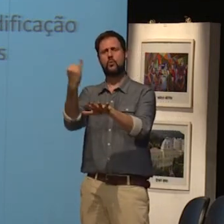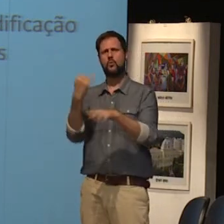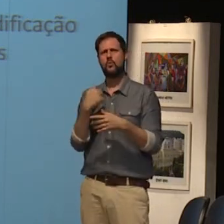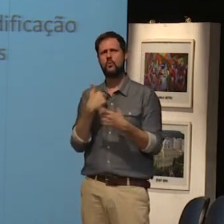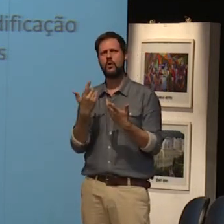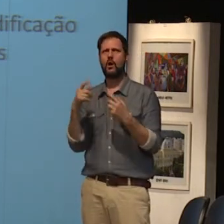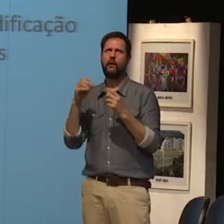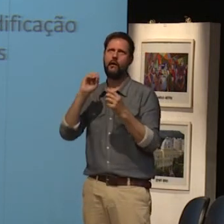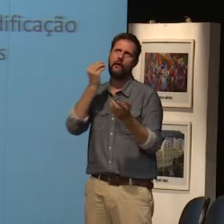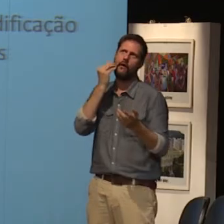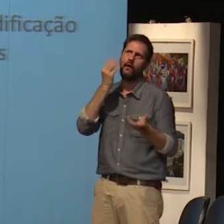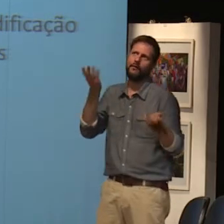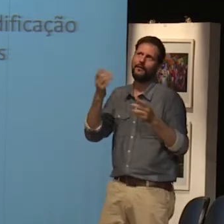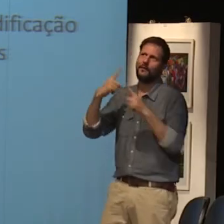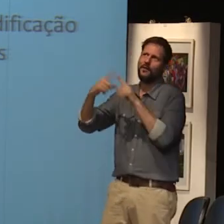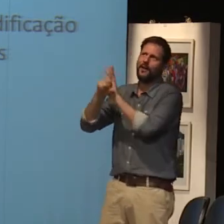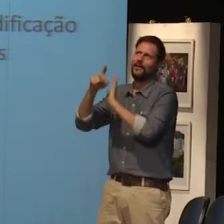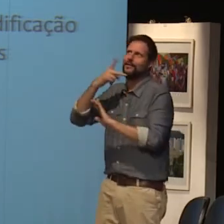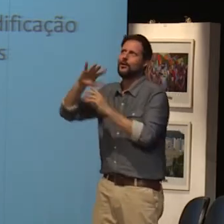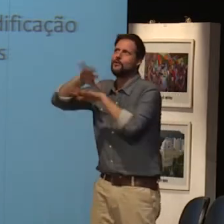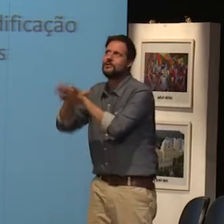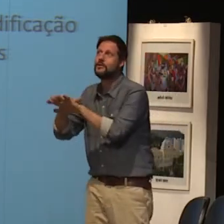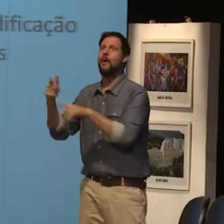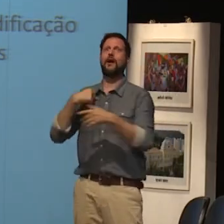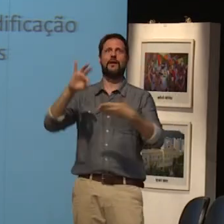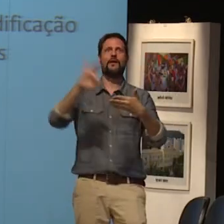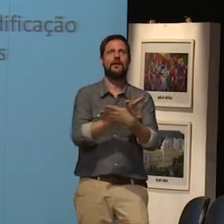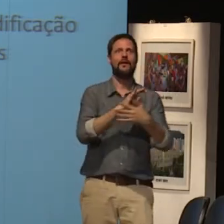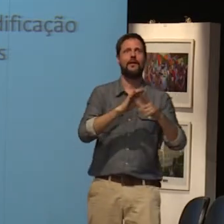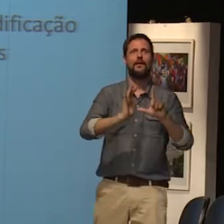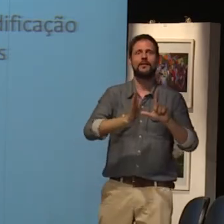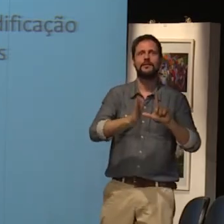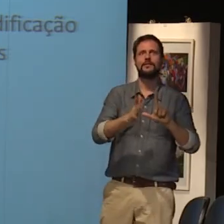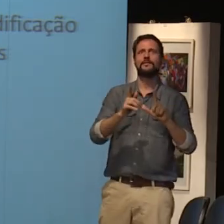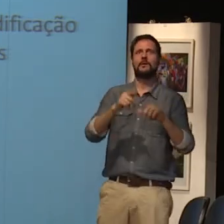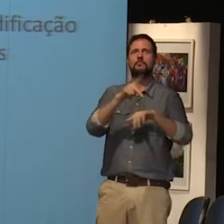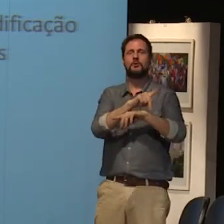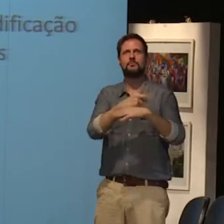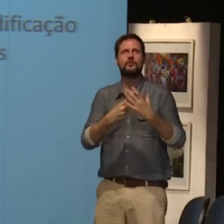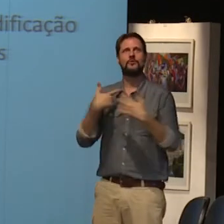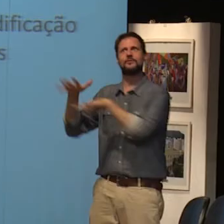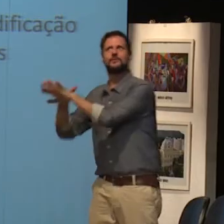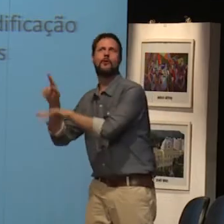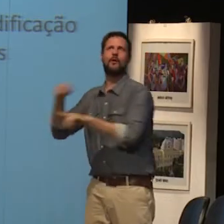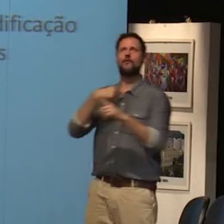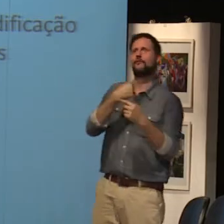Porque a inclusão é importante. Aí eu falei, ok, óbvio, filho. Mas... a Letras Libras e a